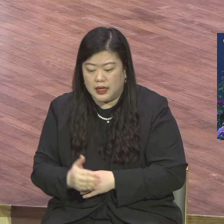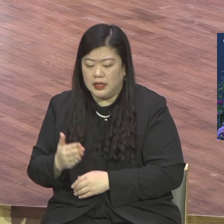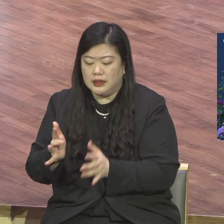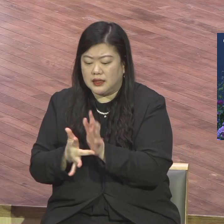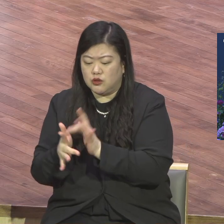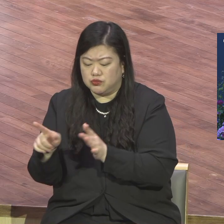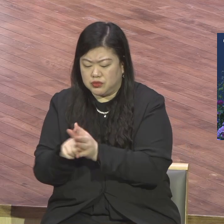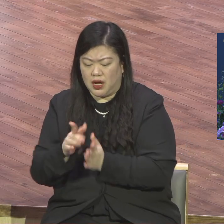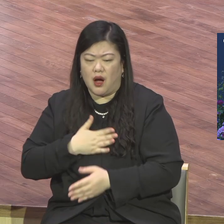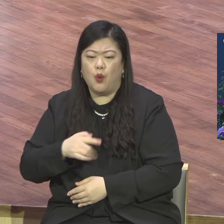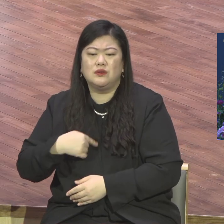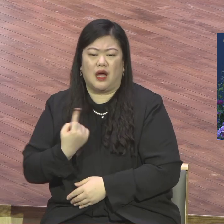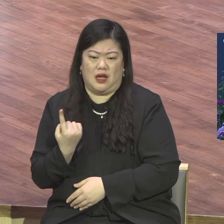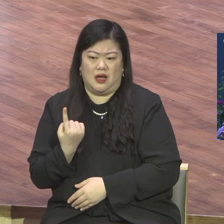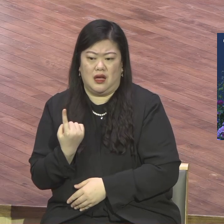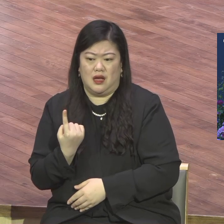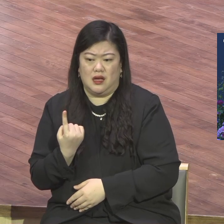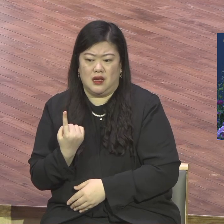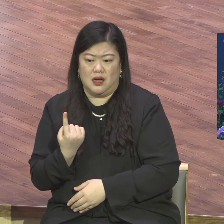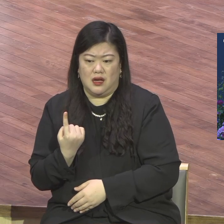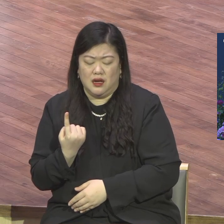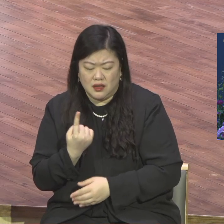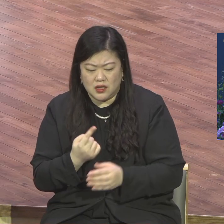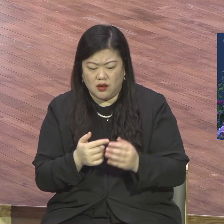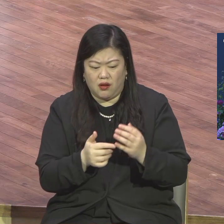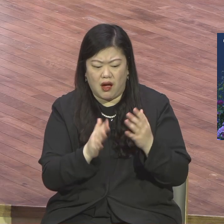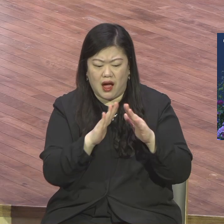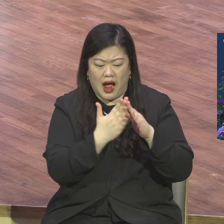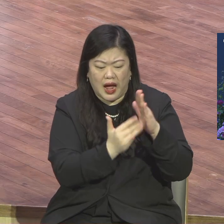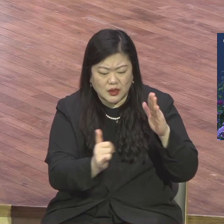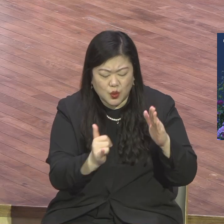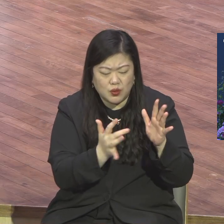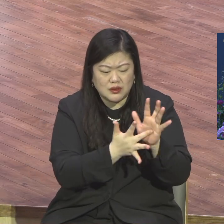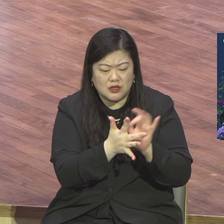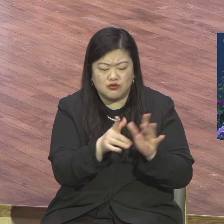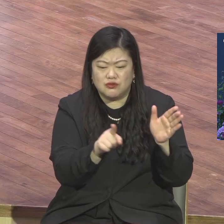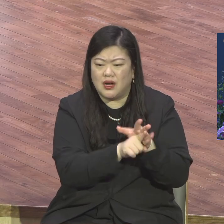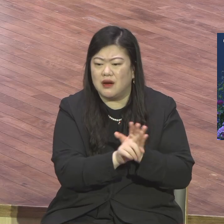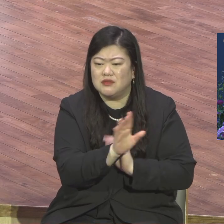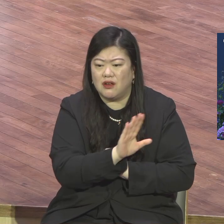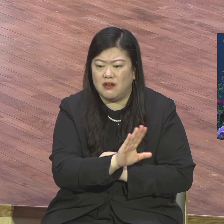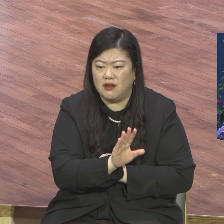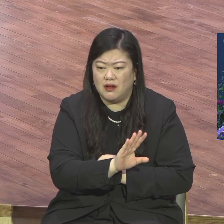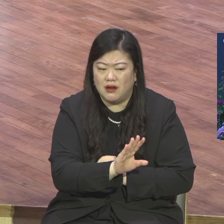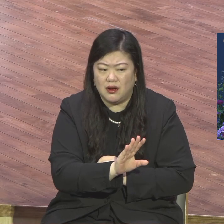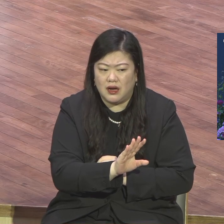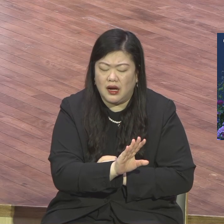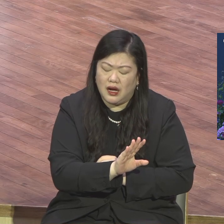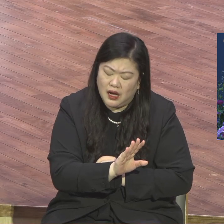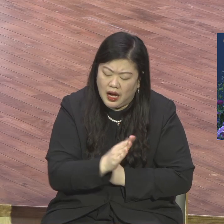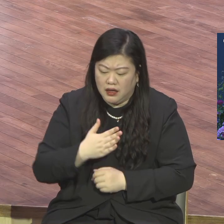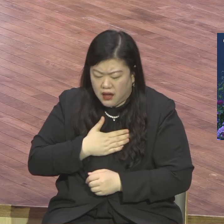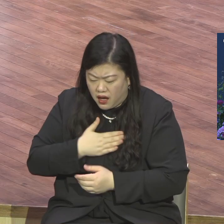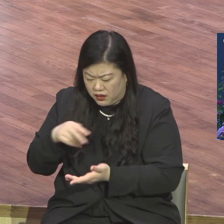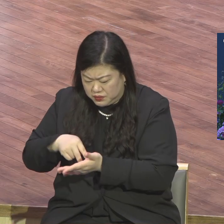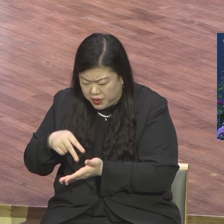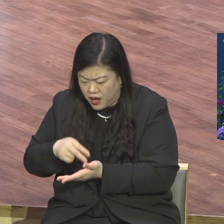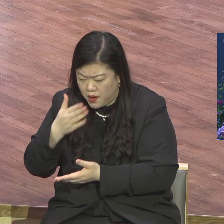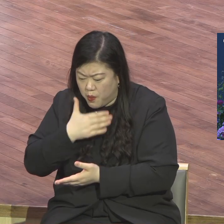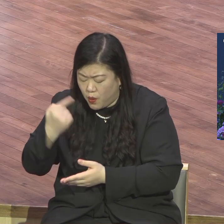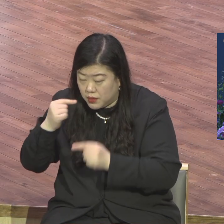정말 하나님 시간 보태어서 예수를 믿게 됐는데 이 복음이 너무 좋고